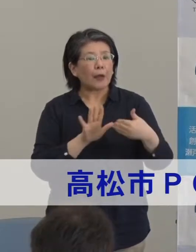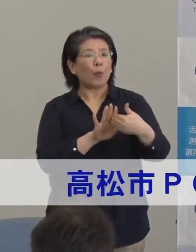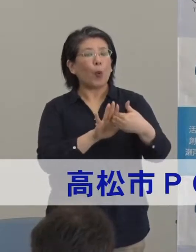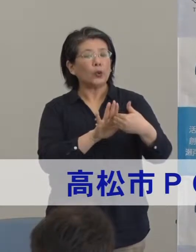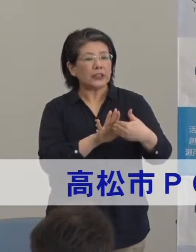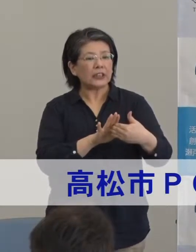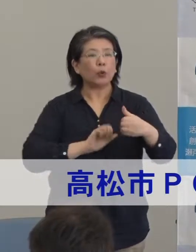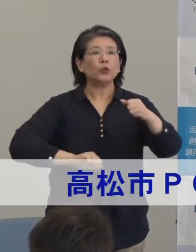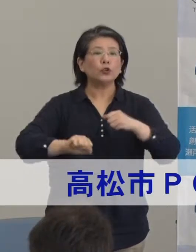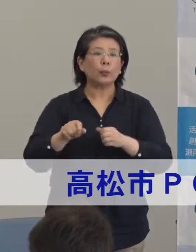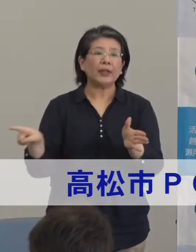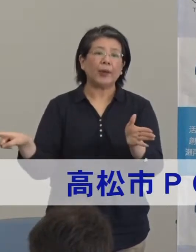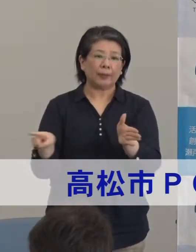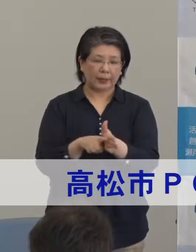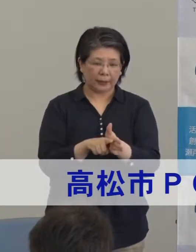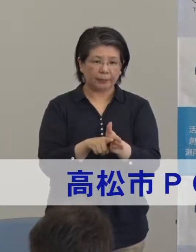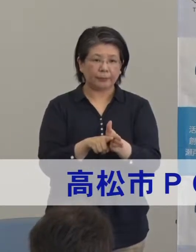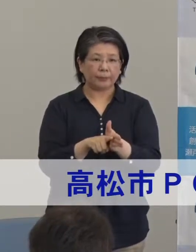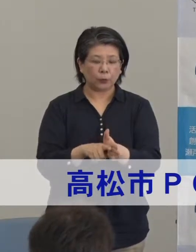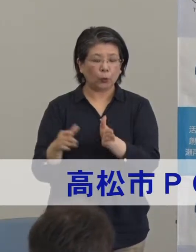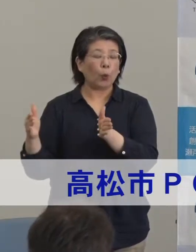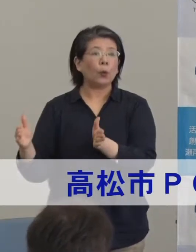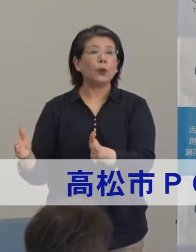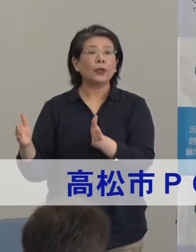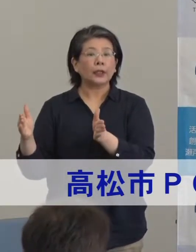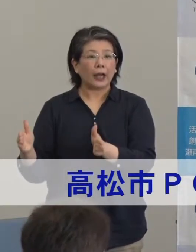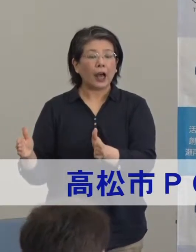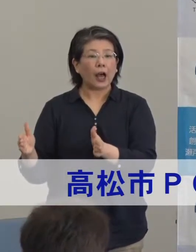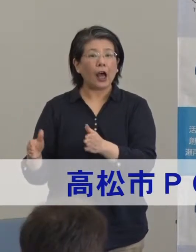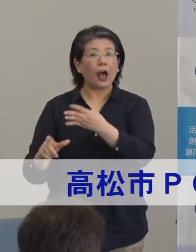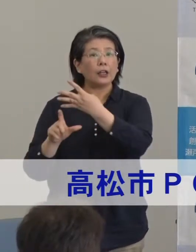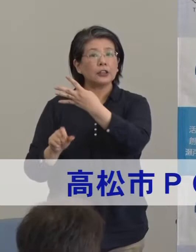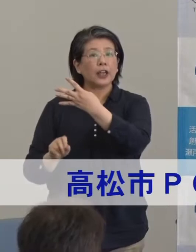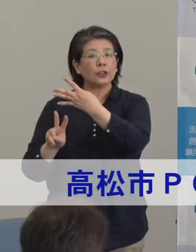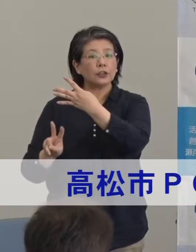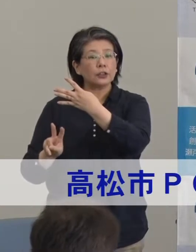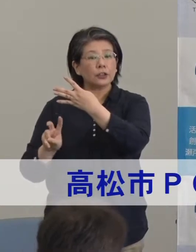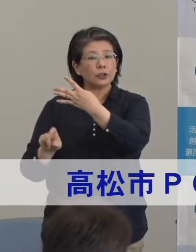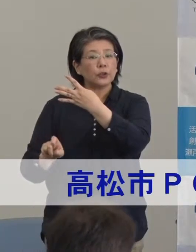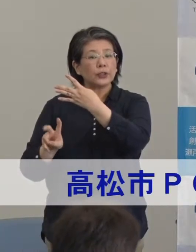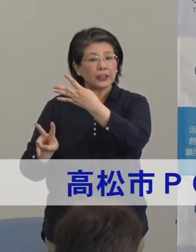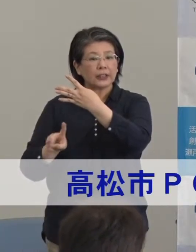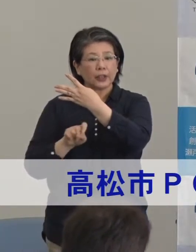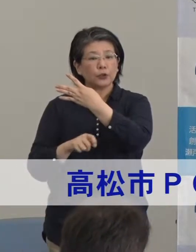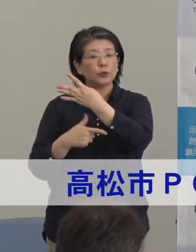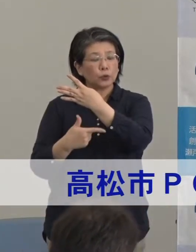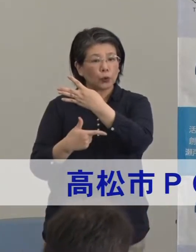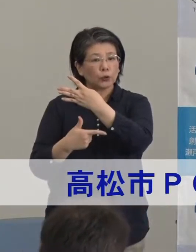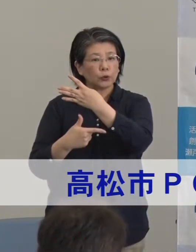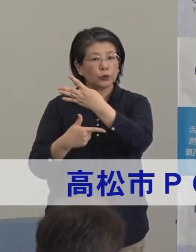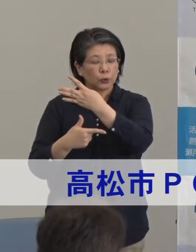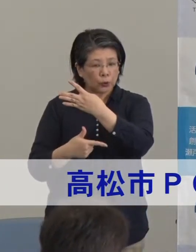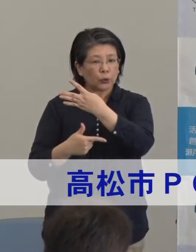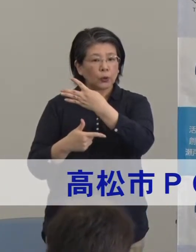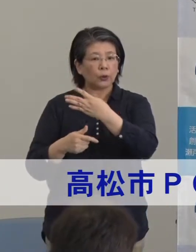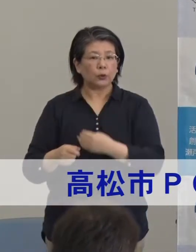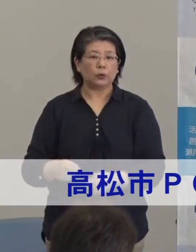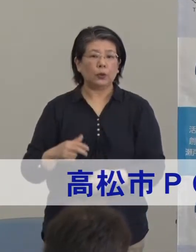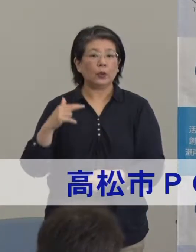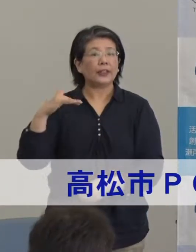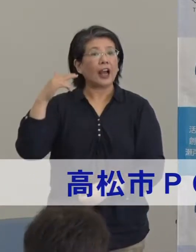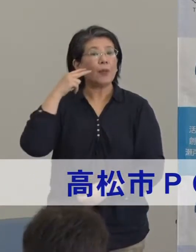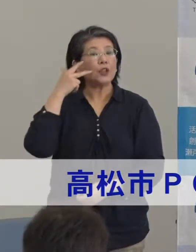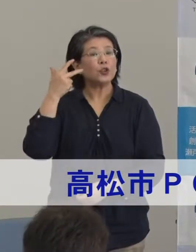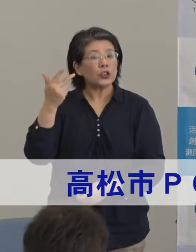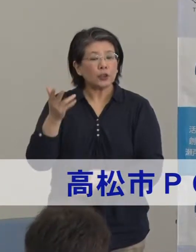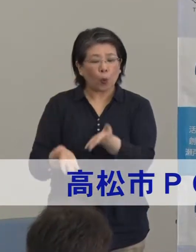ているところでございます。この間、先月12日から16日にかけて、高松市立保育所におきまして、集団